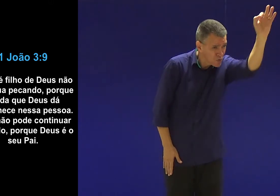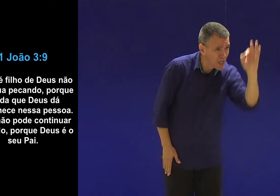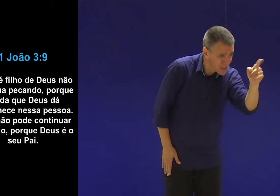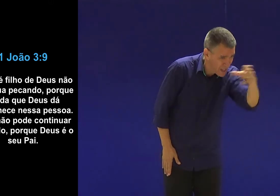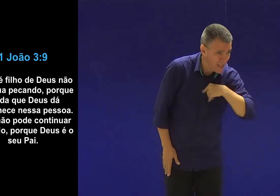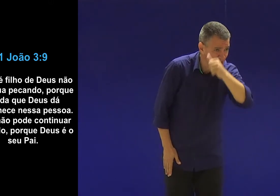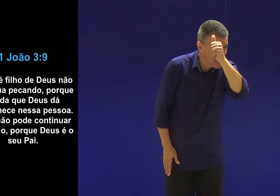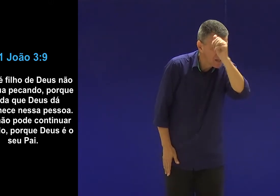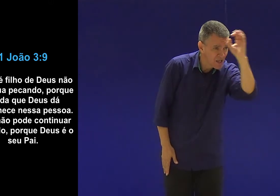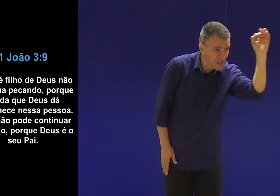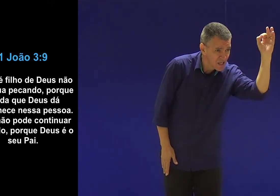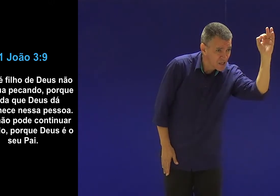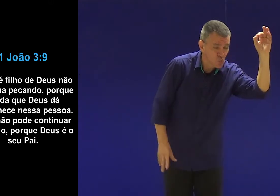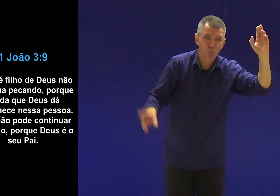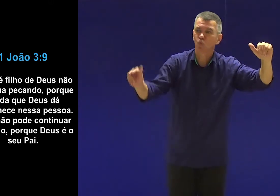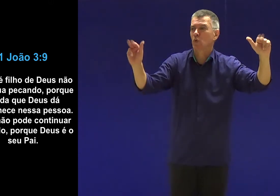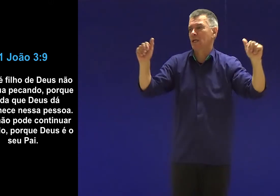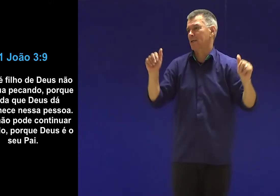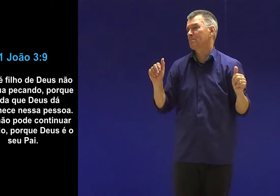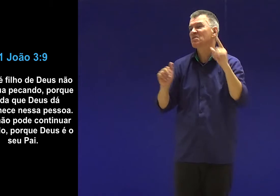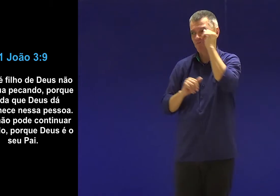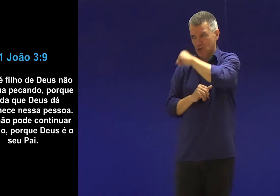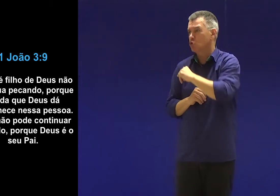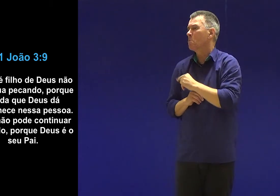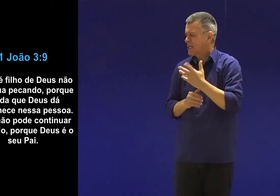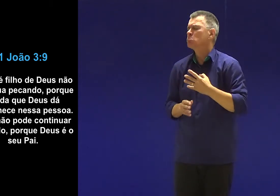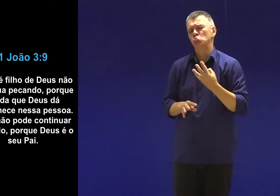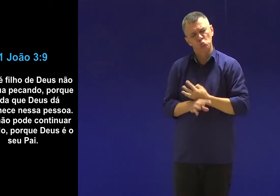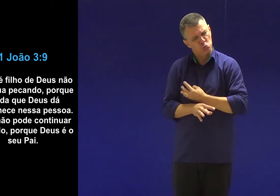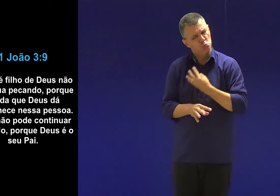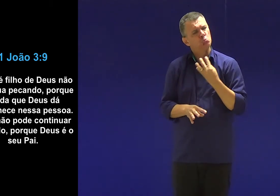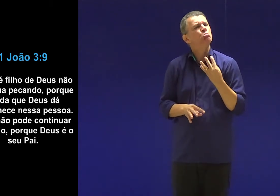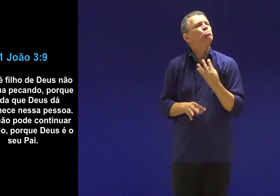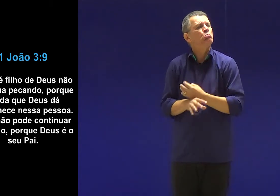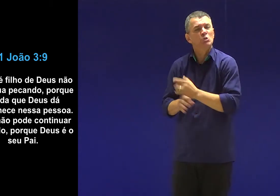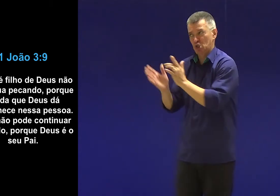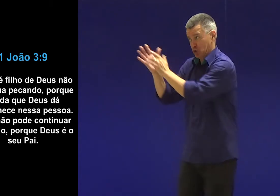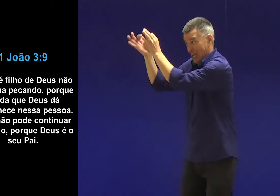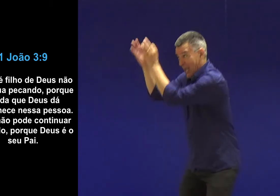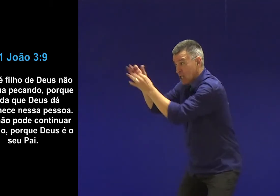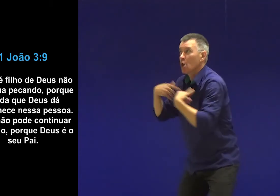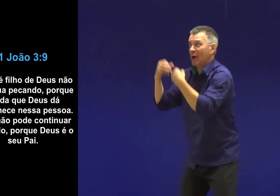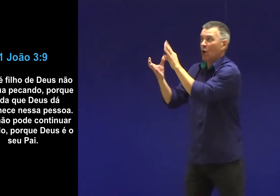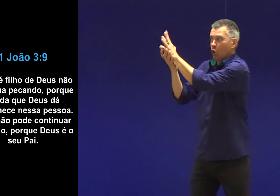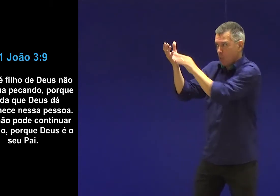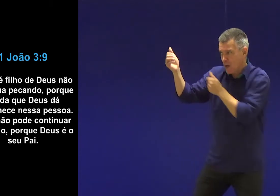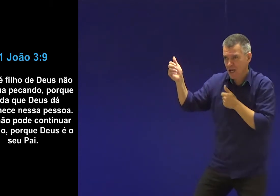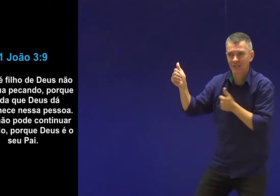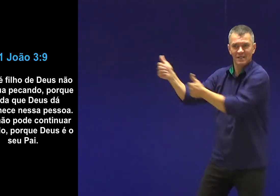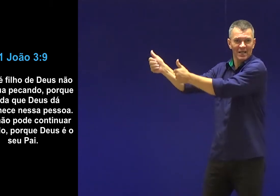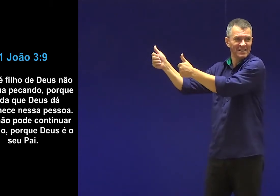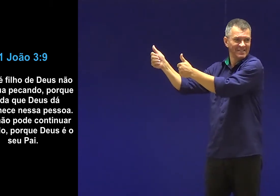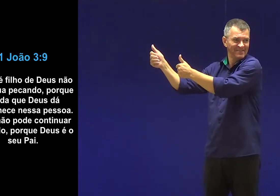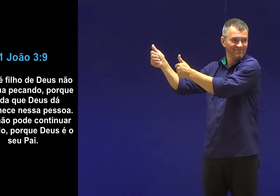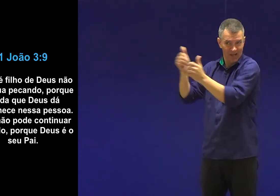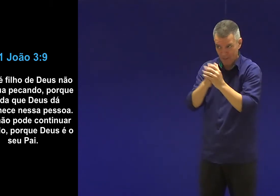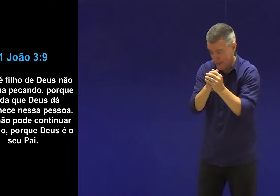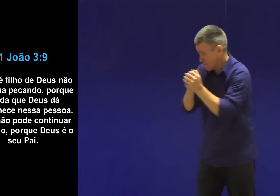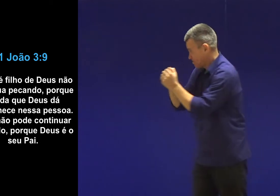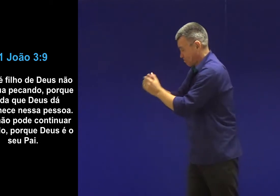Você é 100% perfeito? Nunca, você nunca vai ser. É muito difícil. Jesus sim era, mas